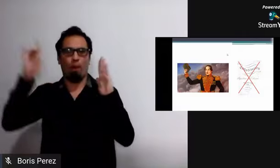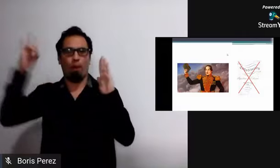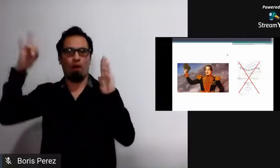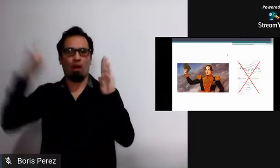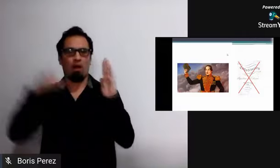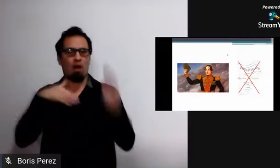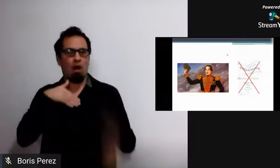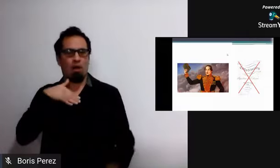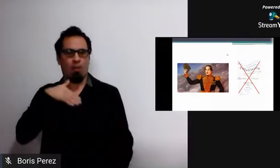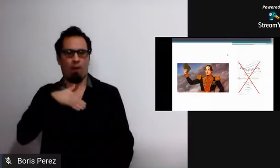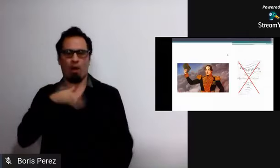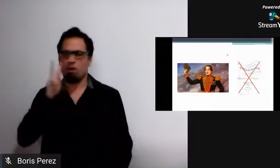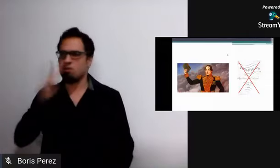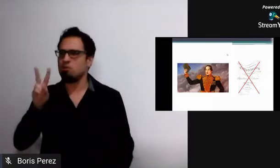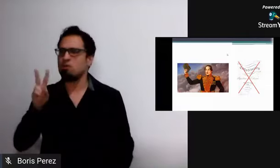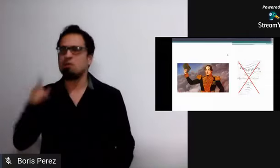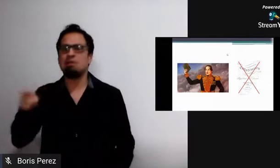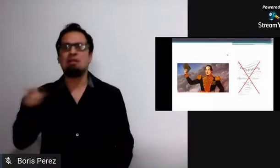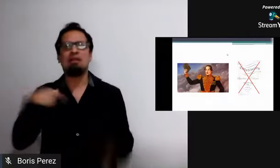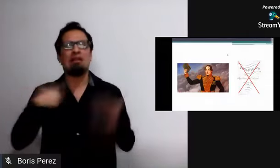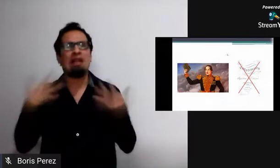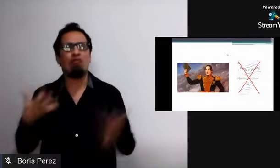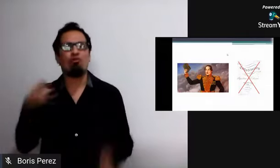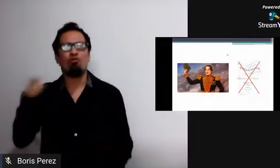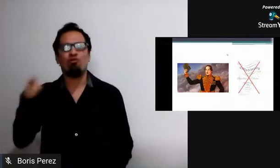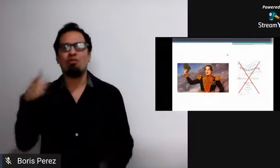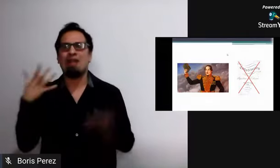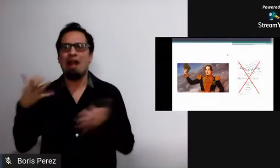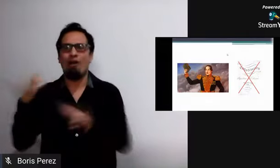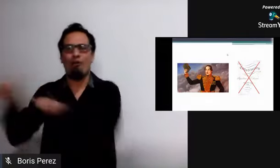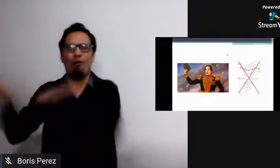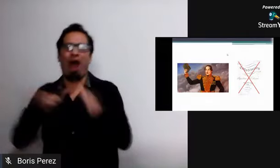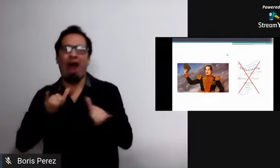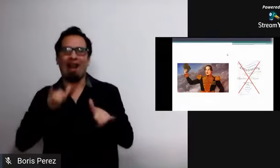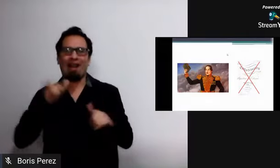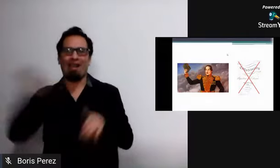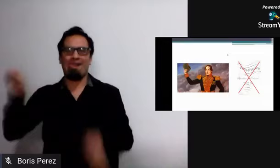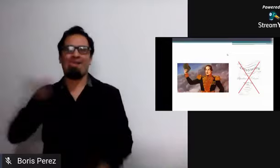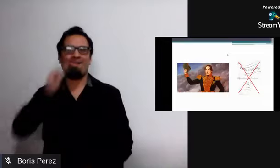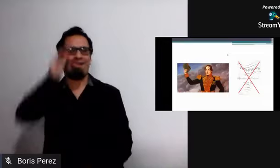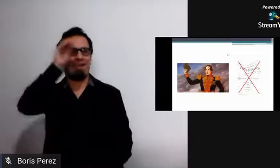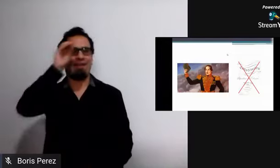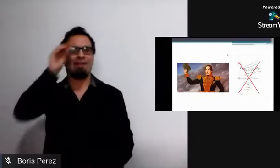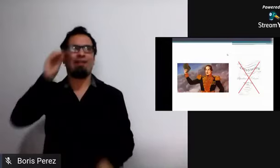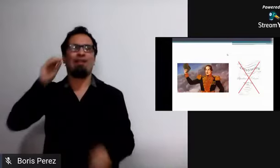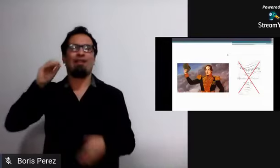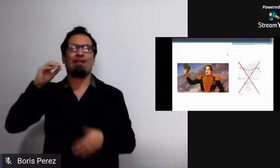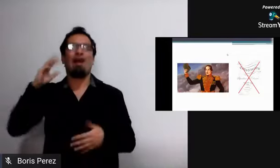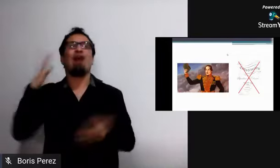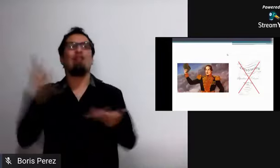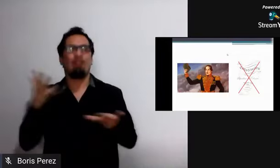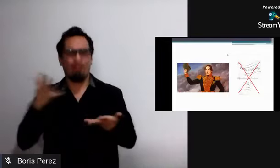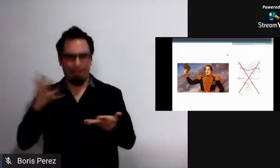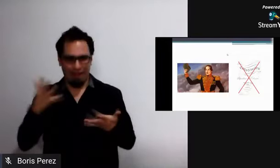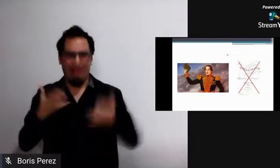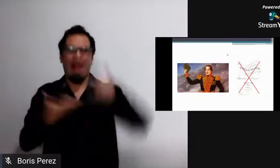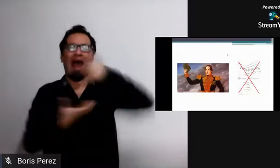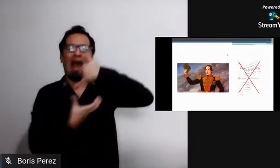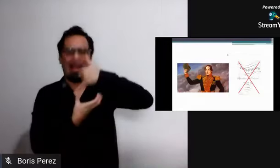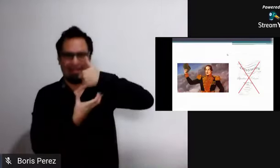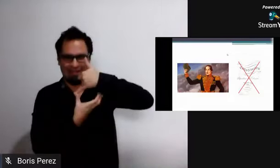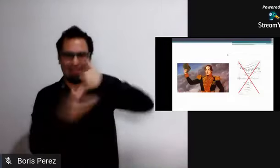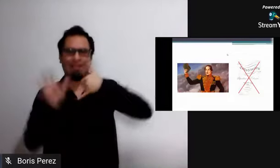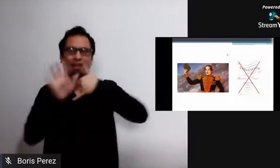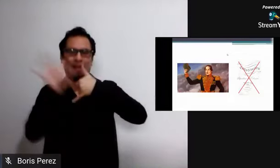le asignaba el liderazgo del país a otra persona. Entonces, Bolívar tomó ese modelo y lo